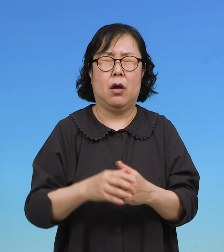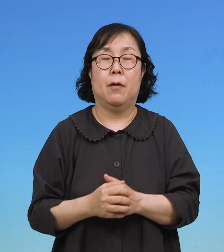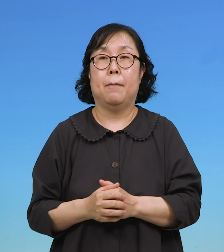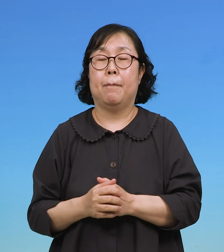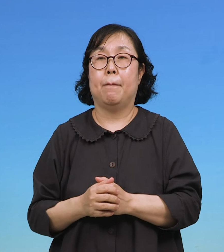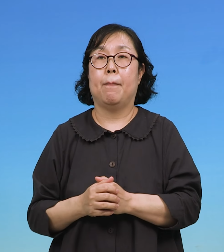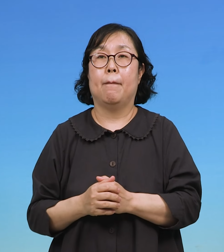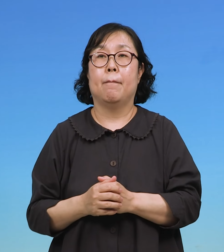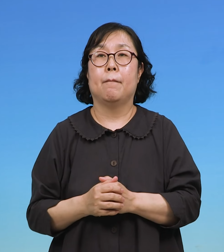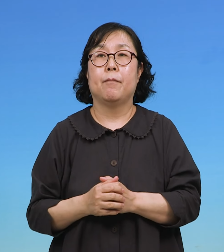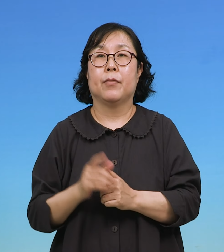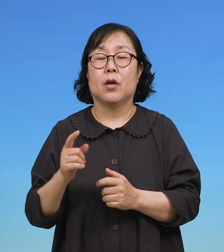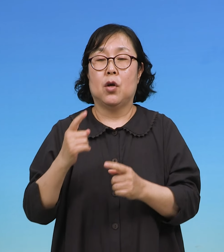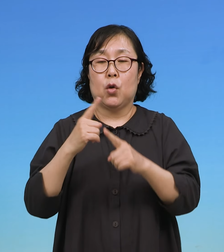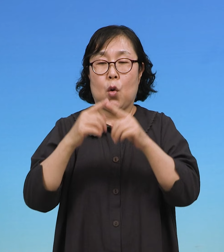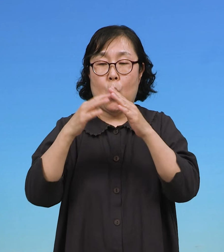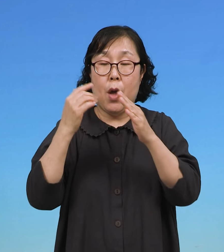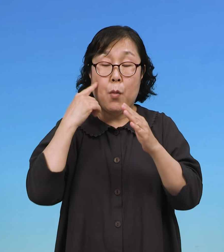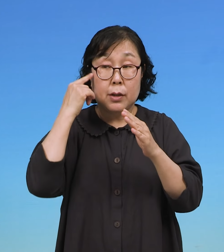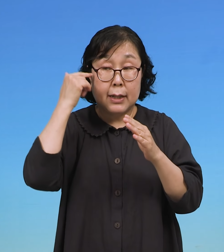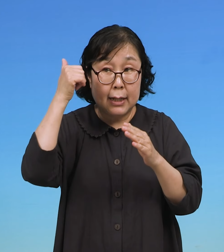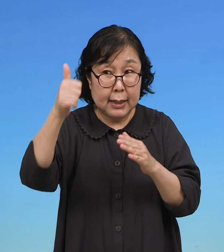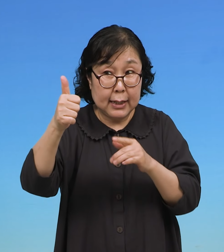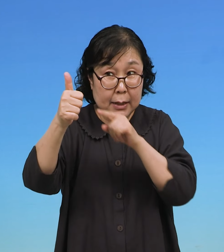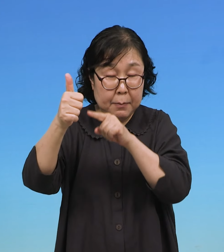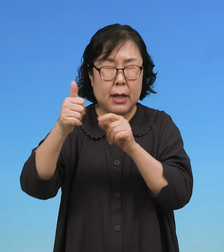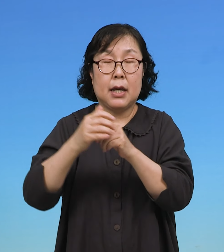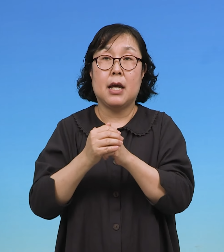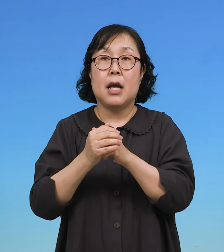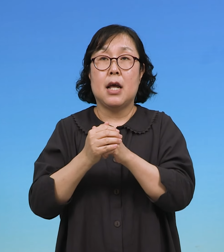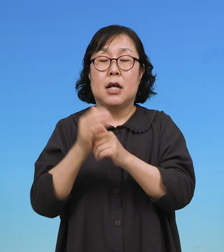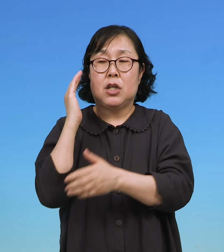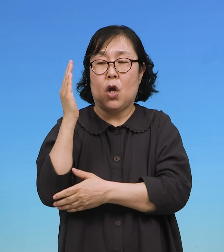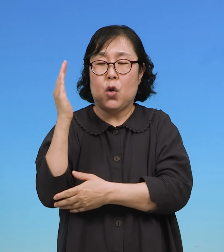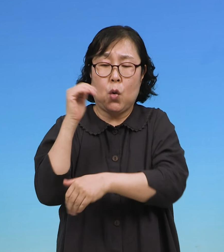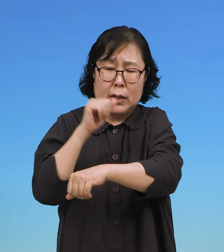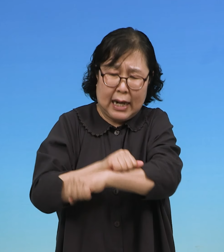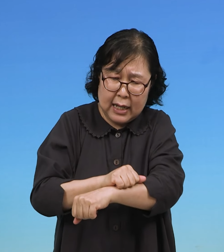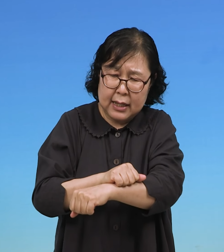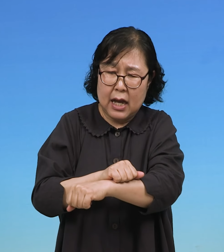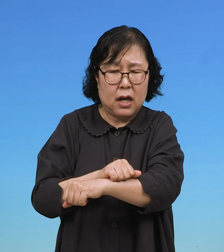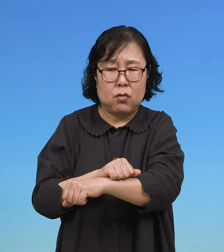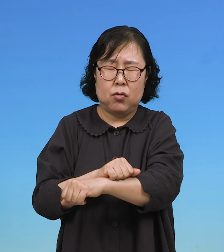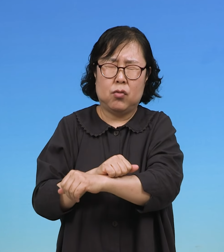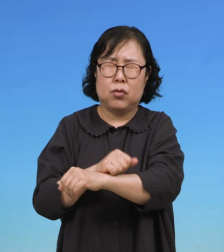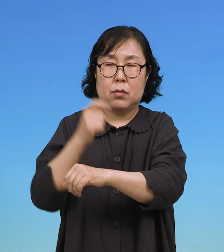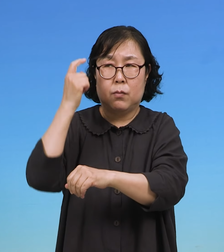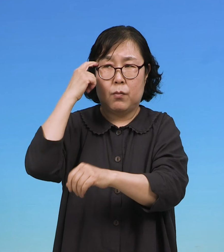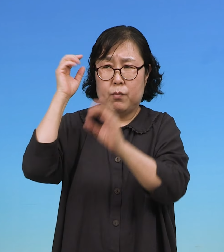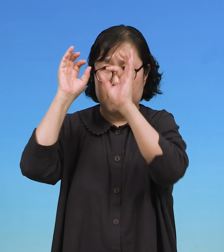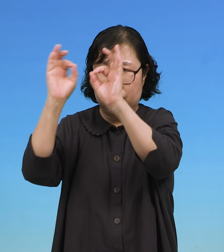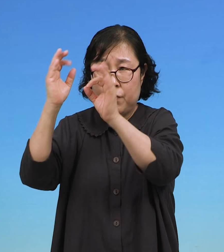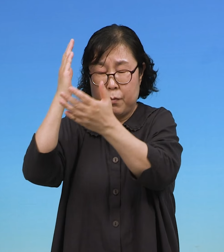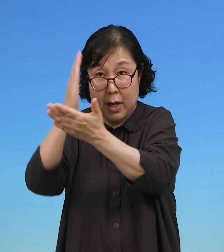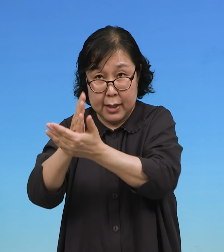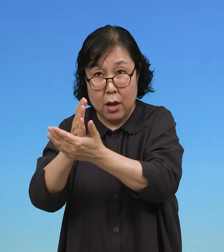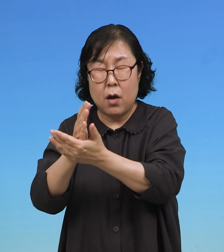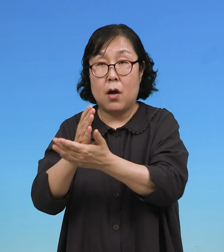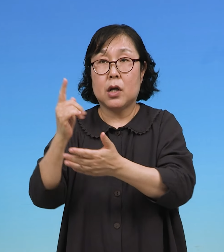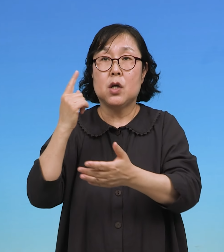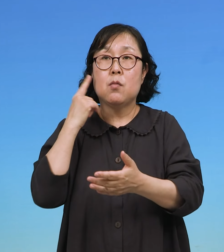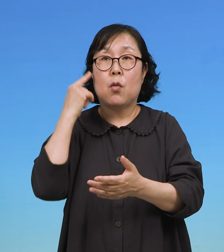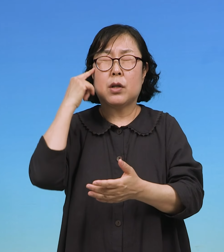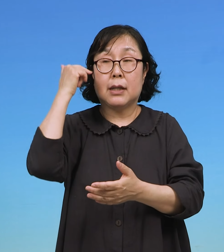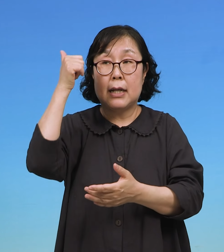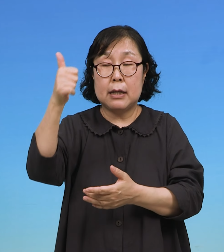겁니다. 그러니까 그 교회 목사가 뭐 얼마나 설교 잘하느냐, 이제는 이 기준으로 보시면 안 되고요. 그 목사가